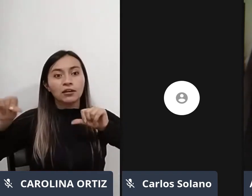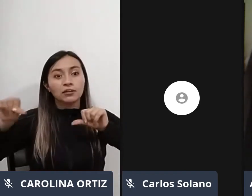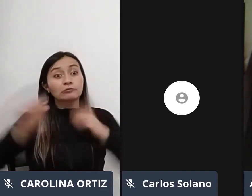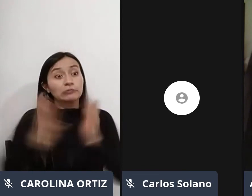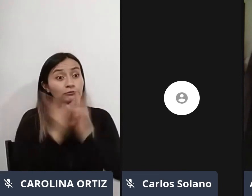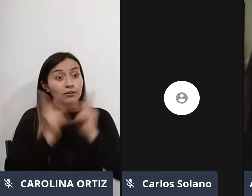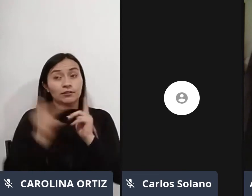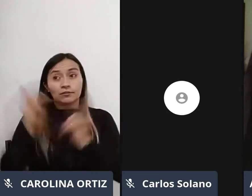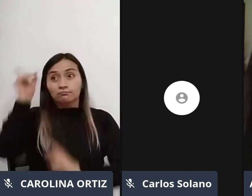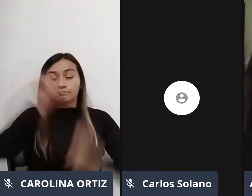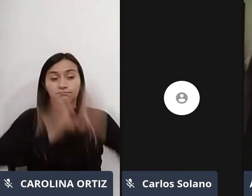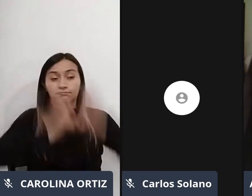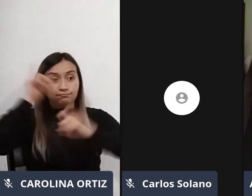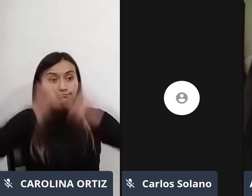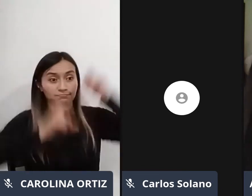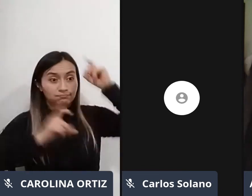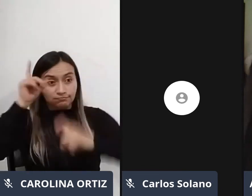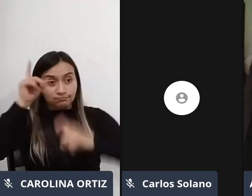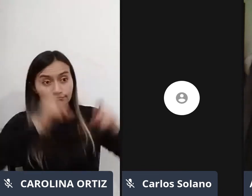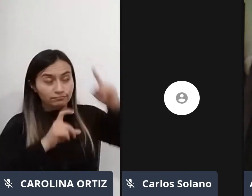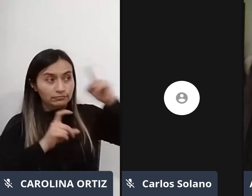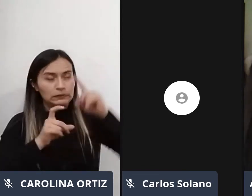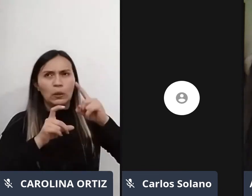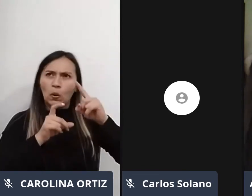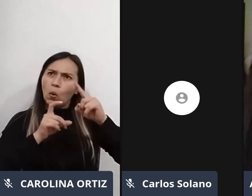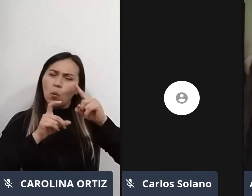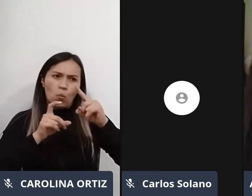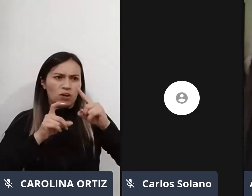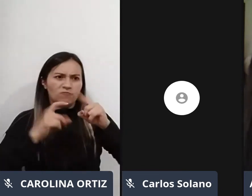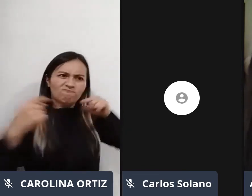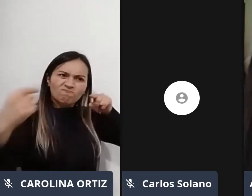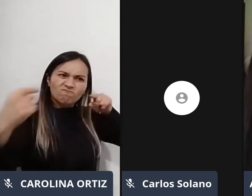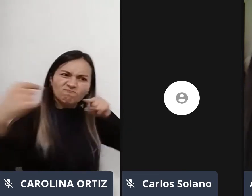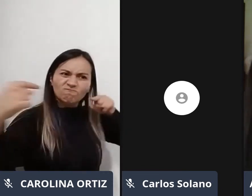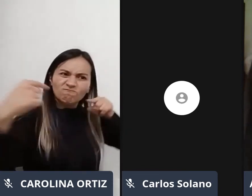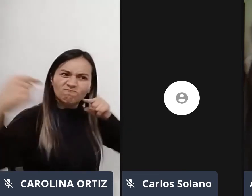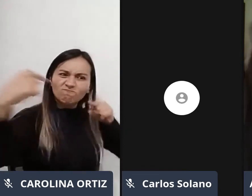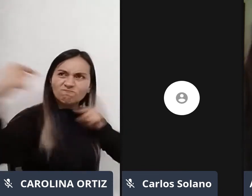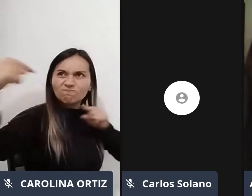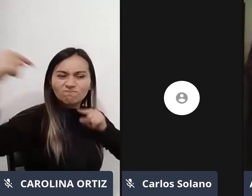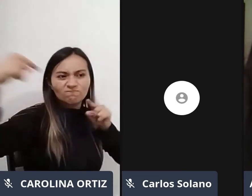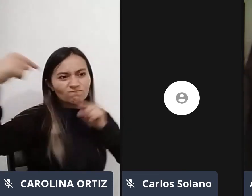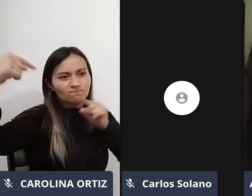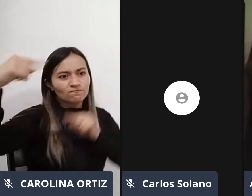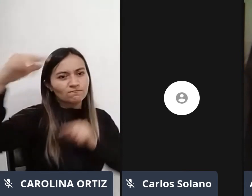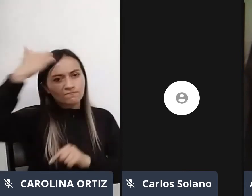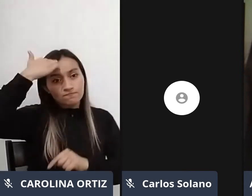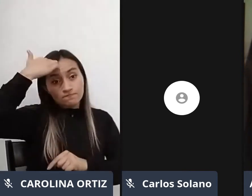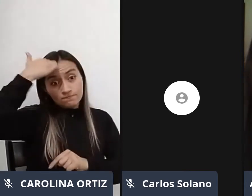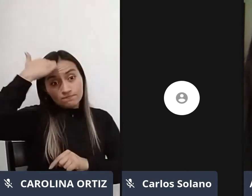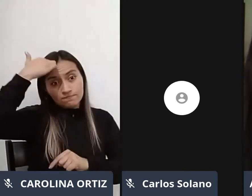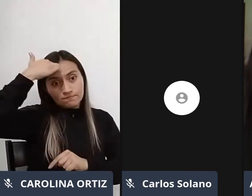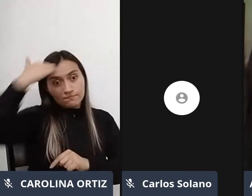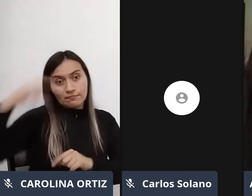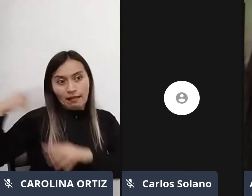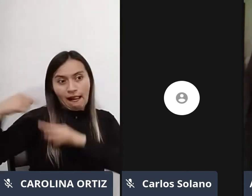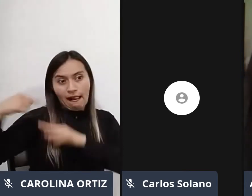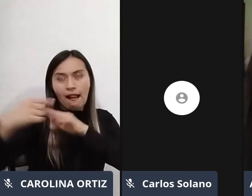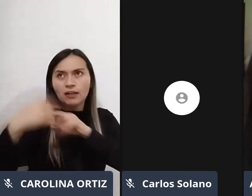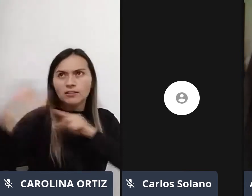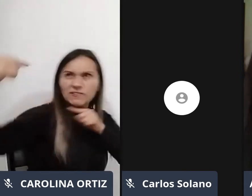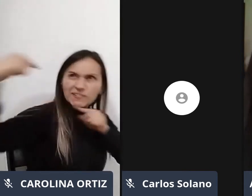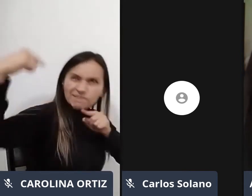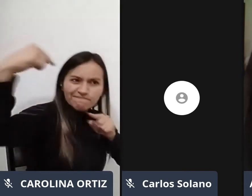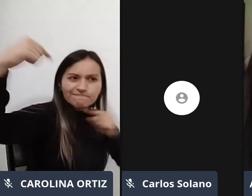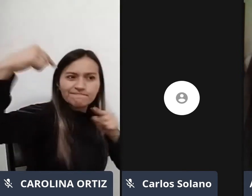que los llevan a conflictuar a muchos de los procesos o de los docentes con los que se han relacionado tradicionalmente. Entonces, sí, sí hay